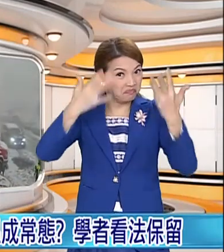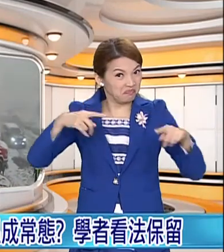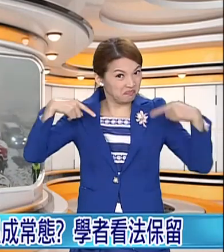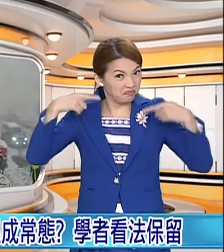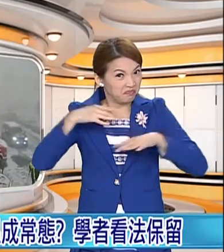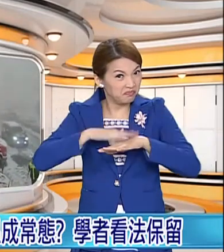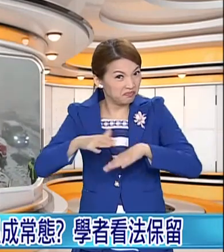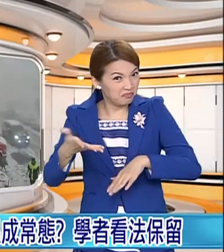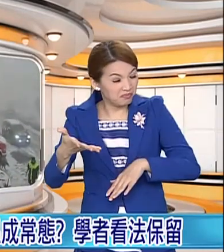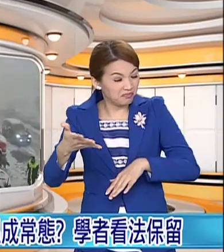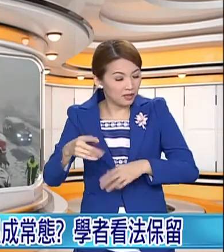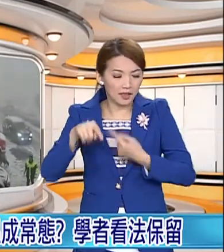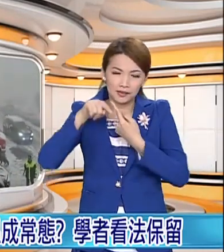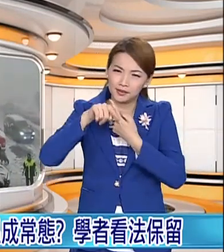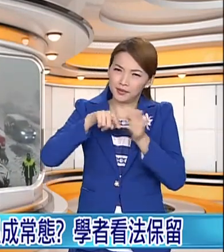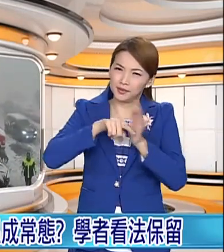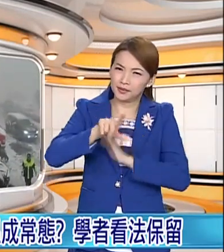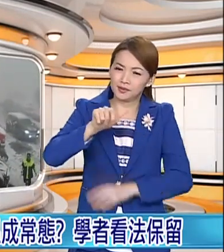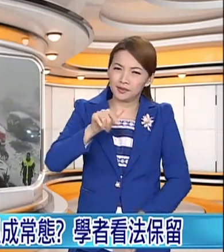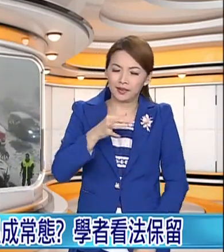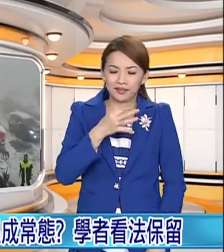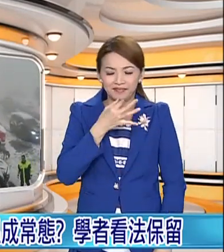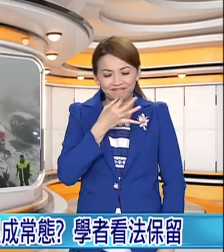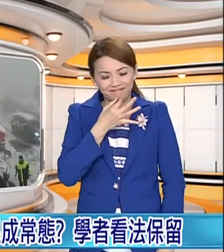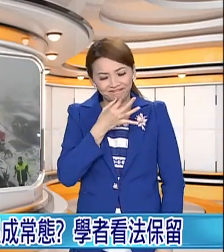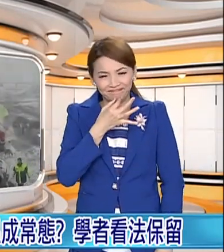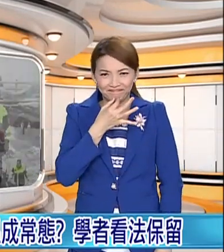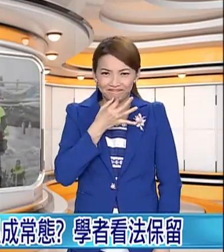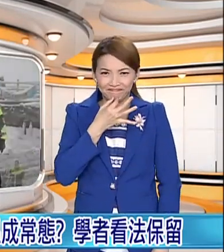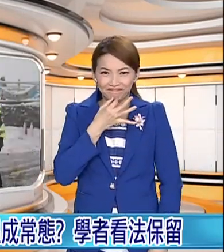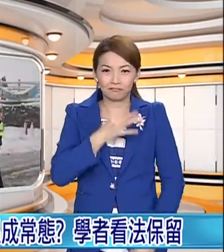常降雪，学者的看法保留。